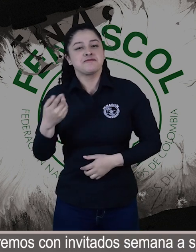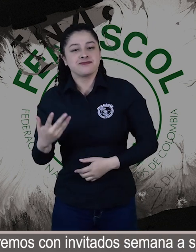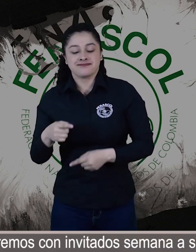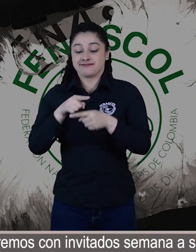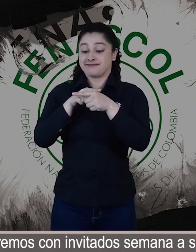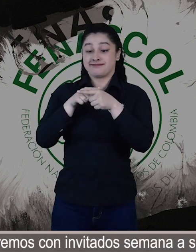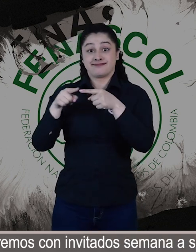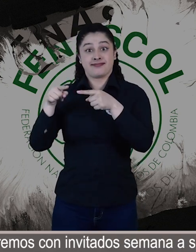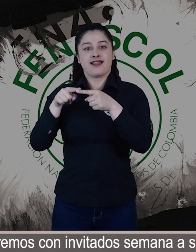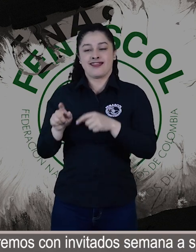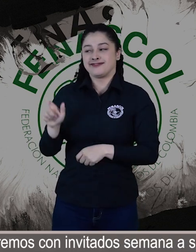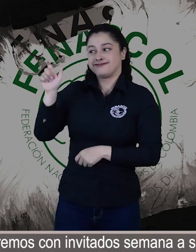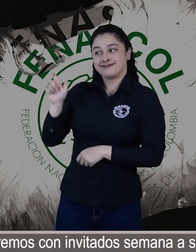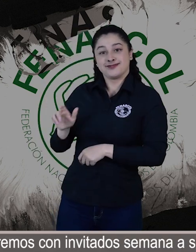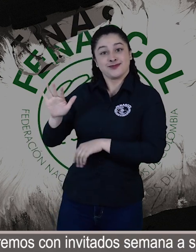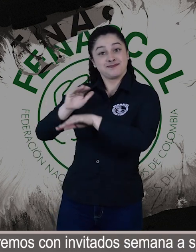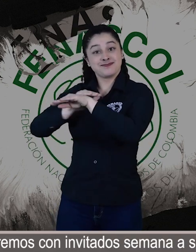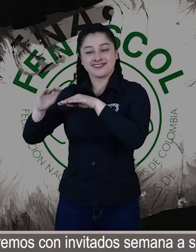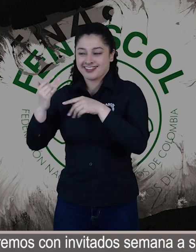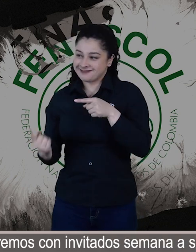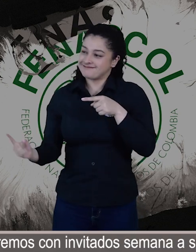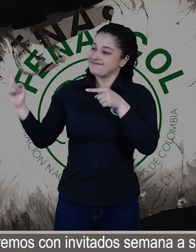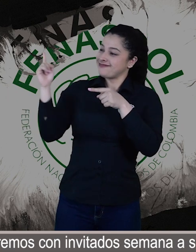Contaremos con invitados semana a semana.